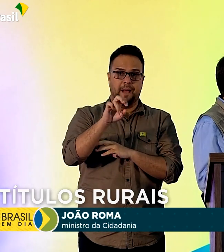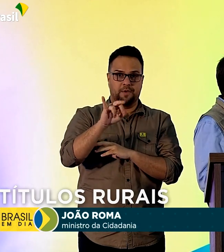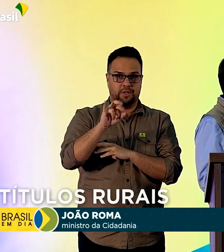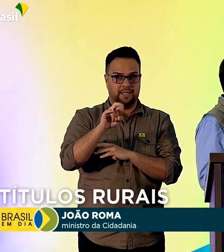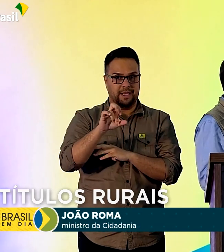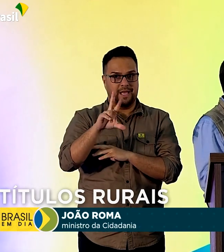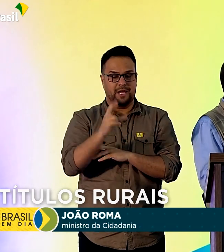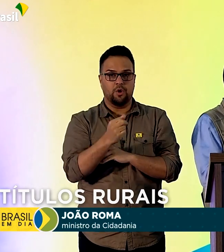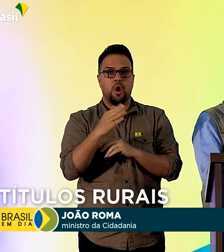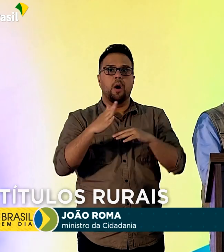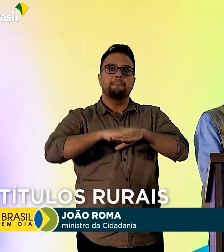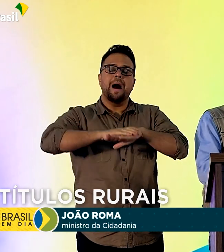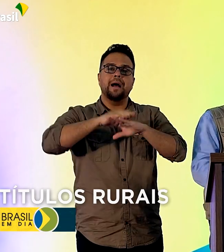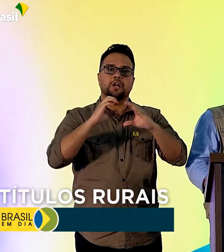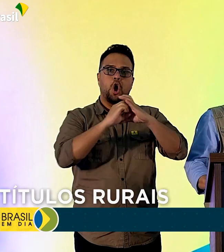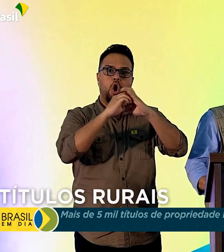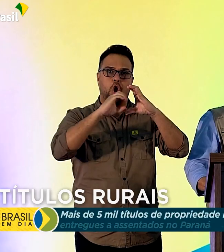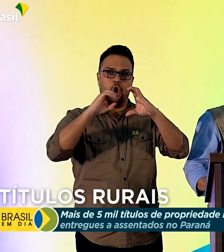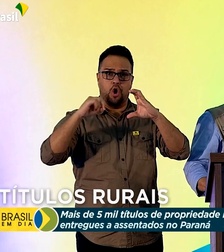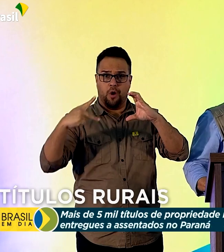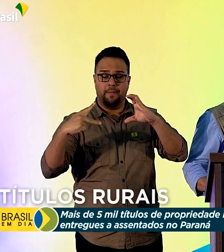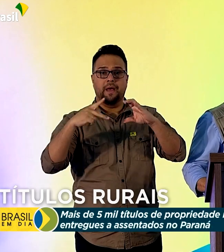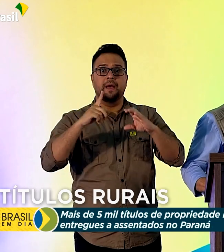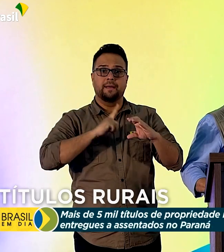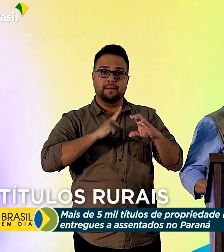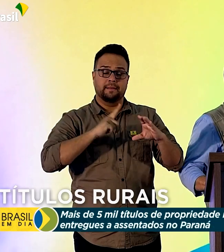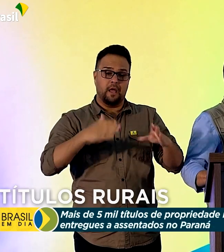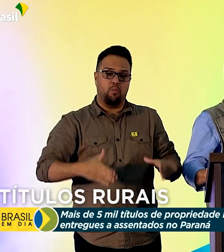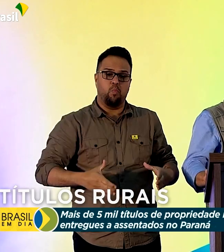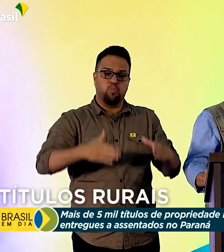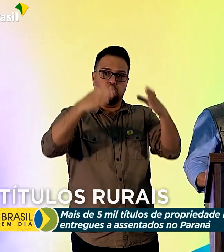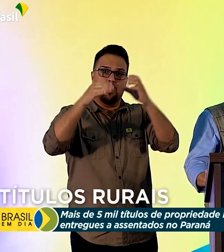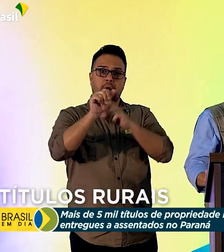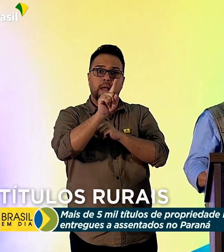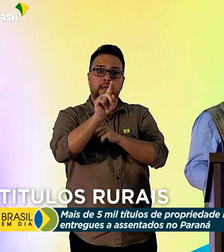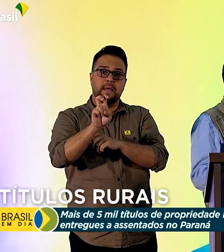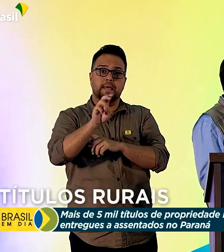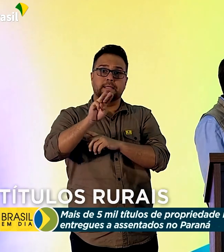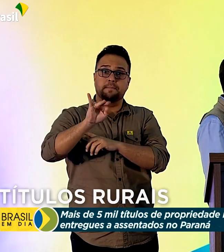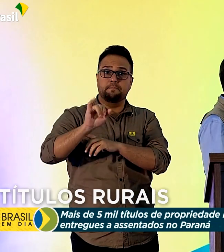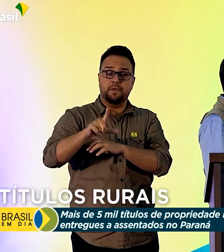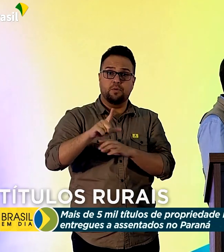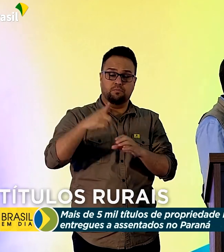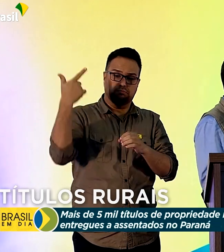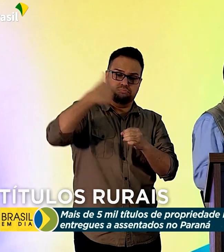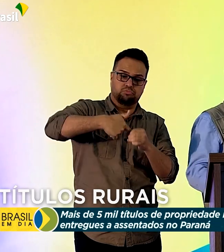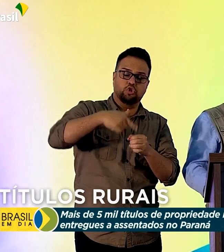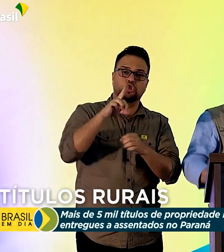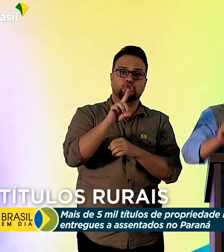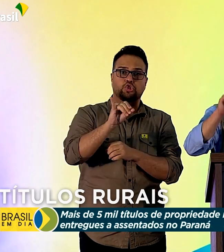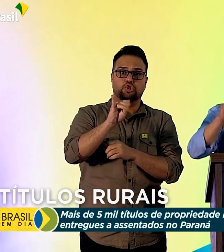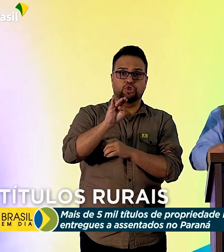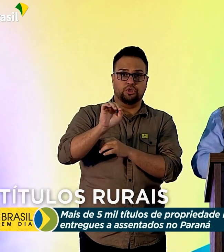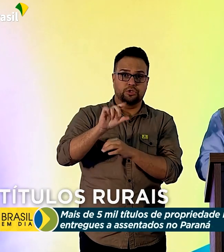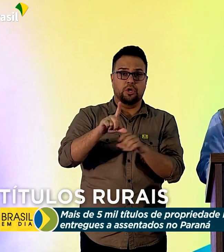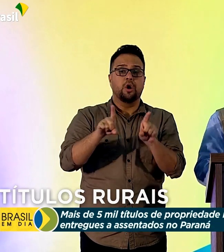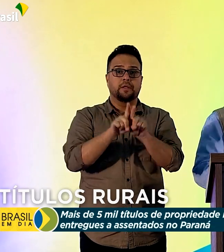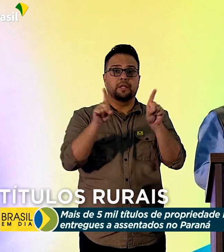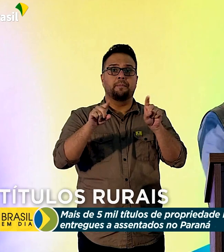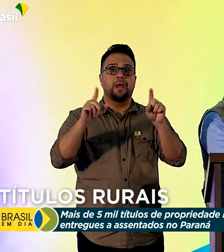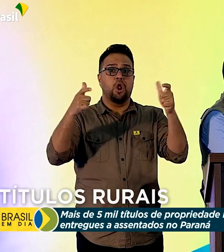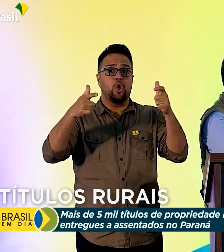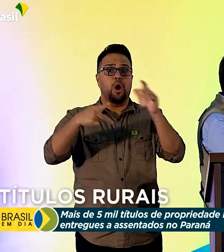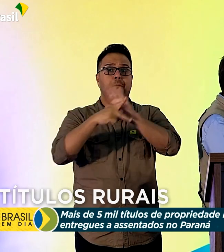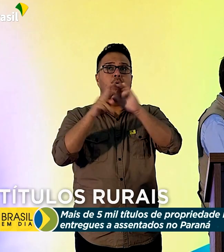recebendo um tanque de 15 mil litros abastecido com óleo diesel, uma estação com